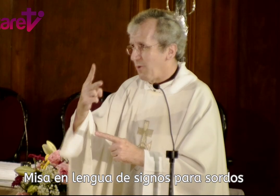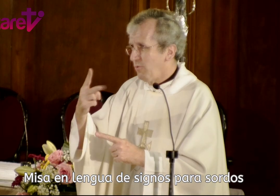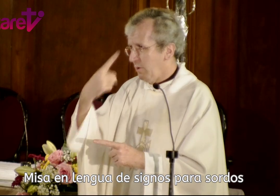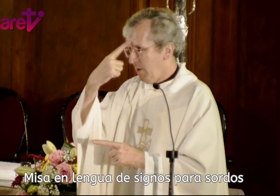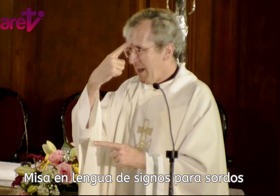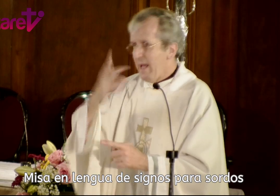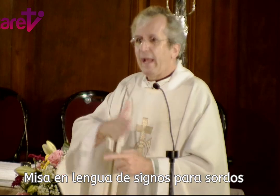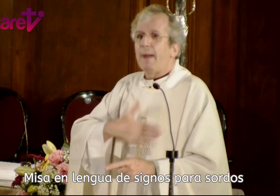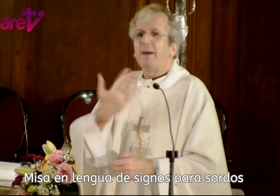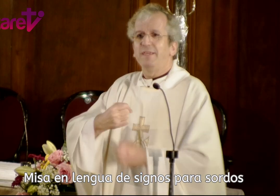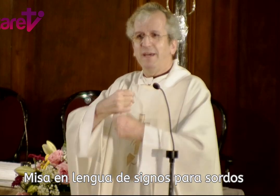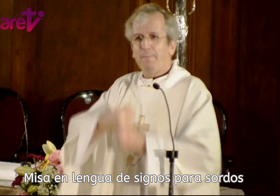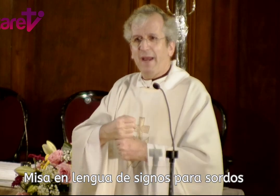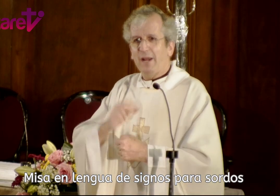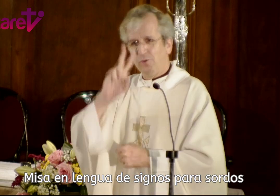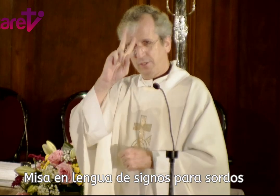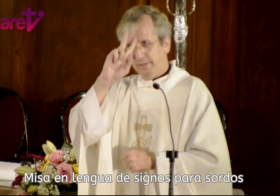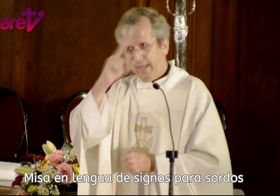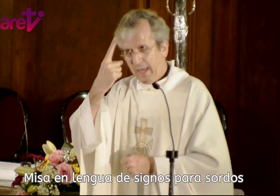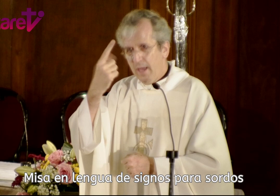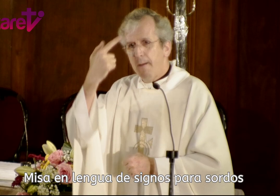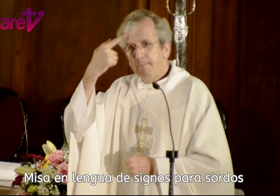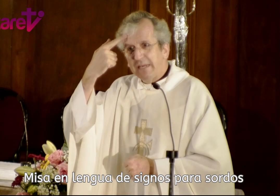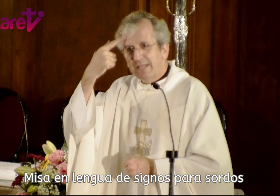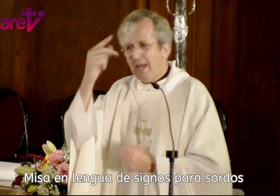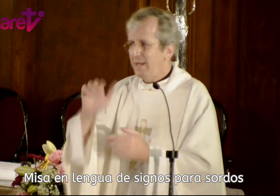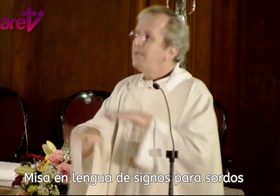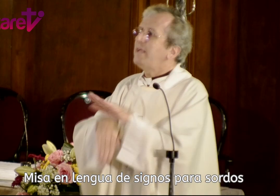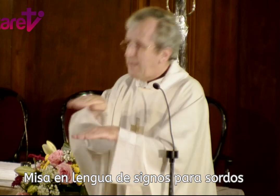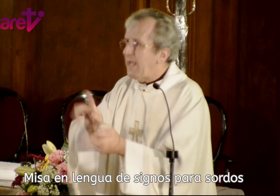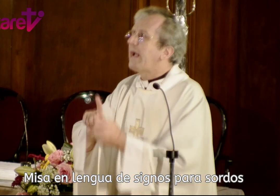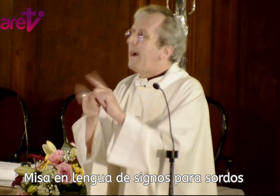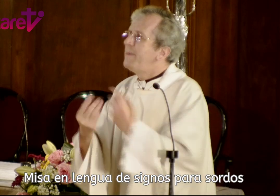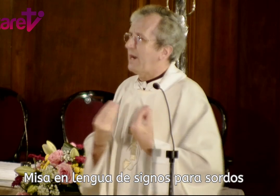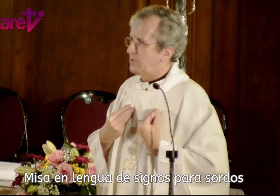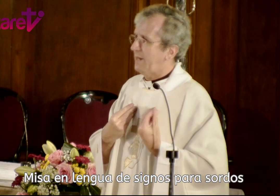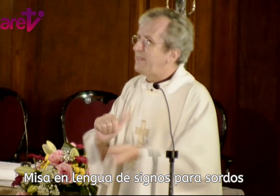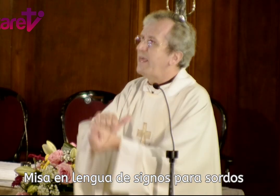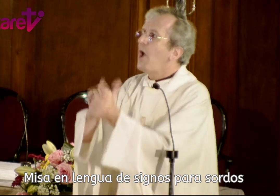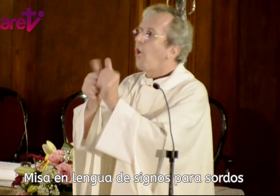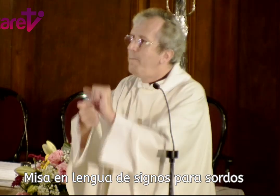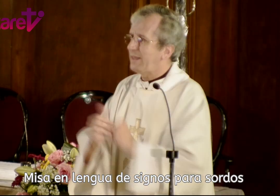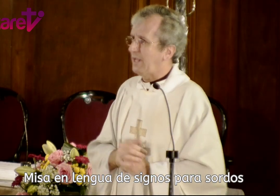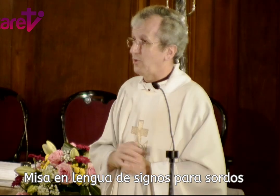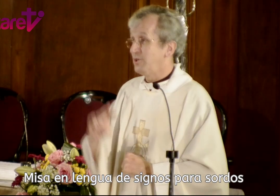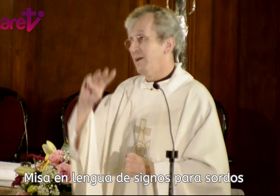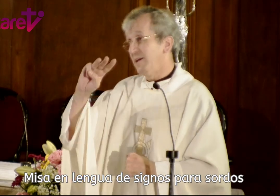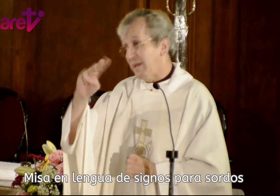Segundo, capacidad de pararnos, de pensar y de cambiar nuestra vida, de convertirnos. Y